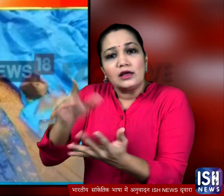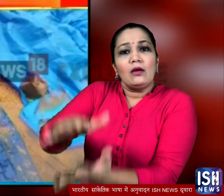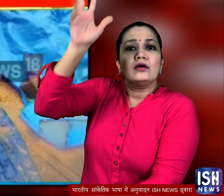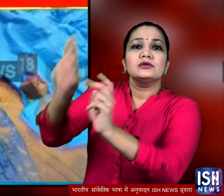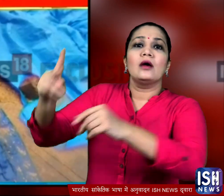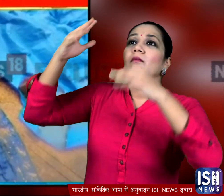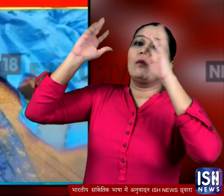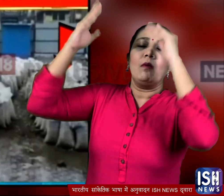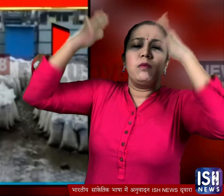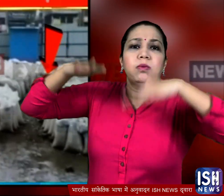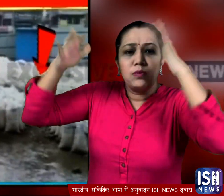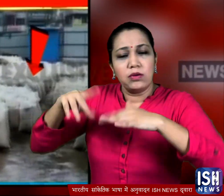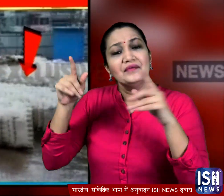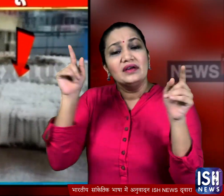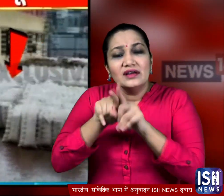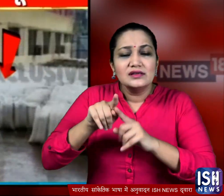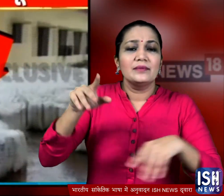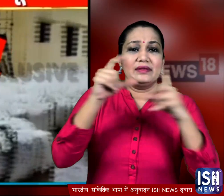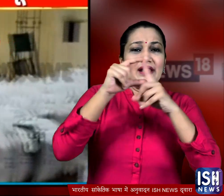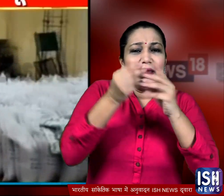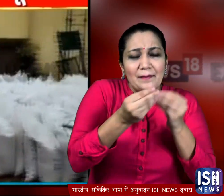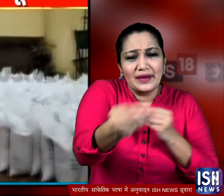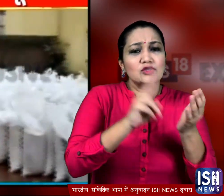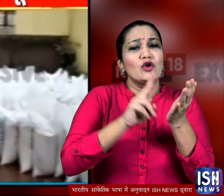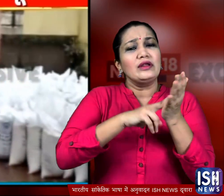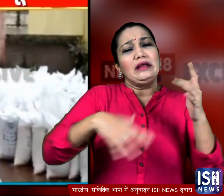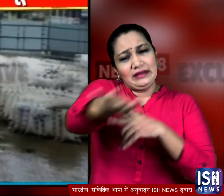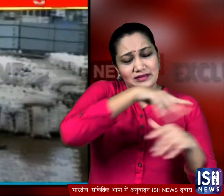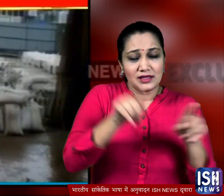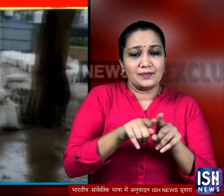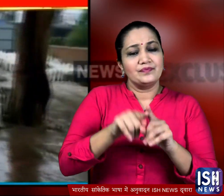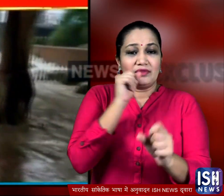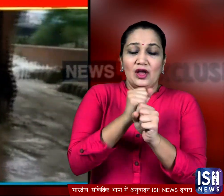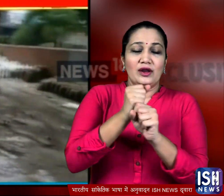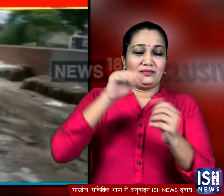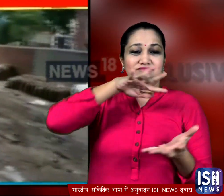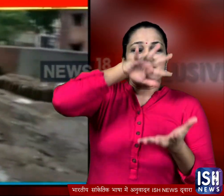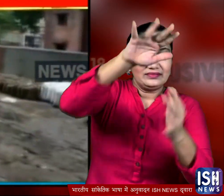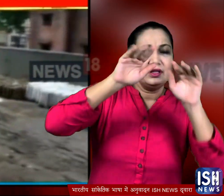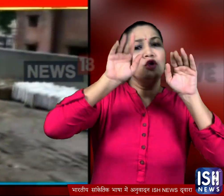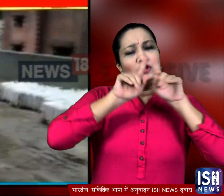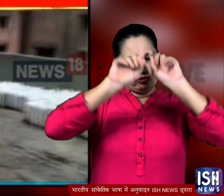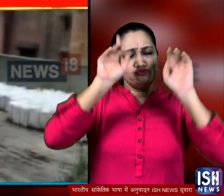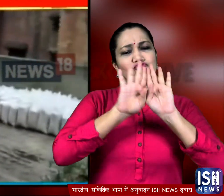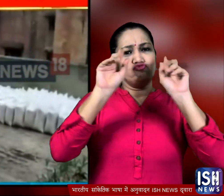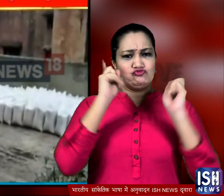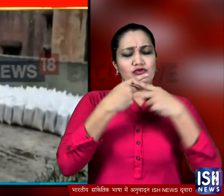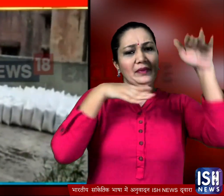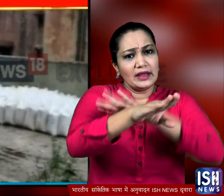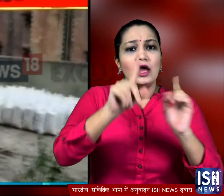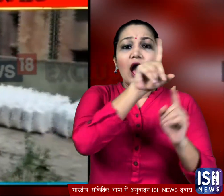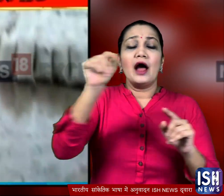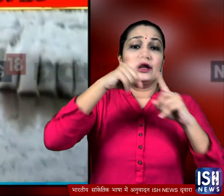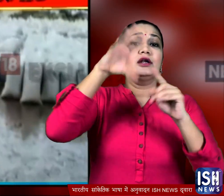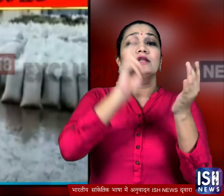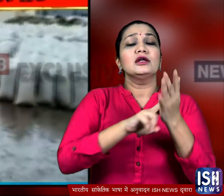वहां आसमान के नीचे पड़ा रहा। कुछ यही बदइंतजामी दिल्ली के पास नोएडा में भी दिखी, जहां के सरकारी गोदाम में रखा करीब 100 टन गेहूं बारिश की